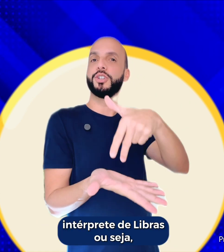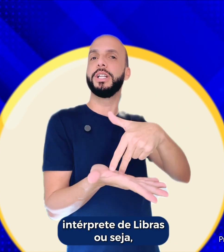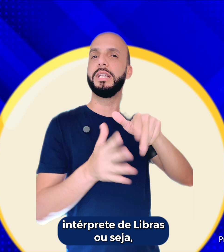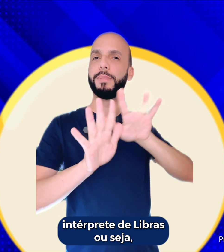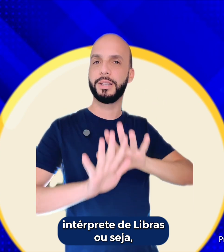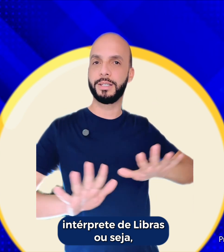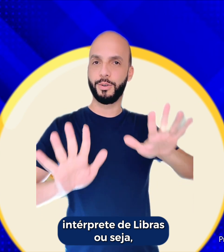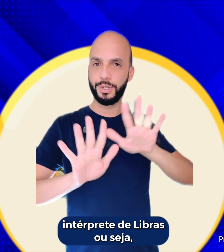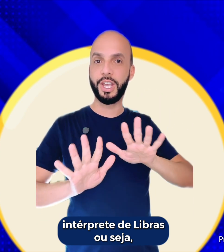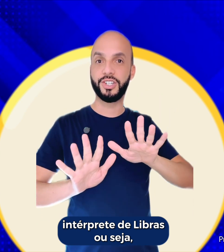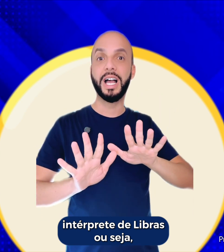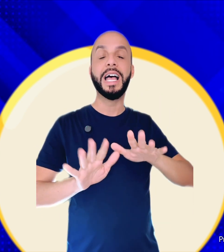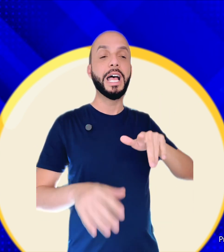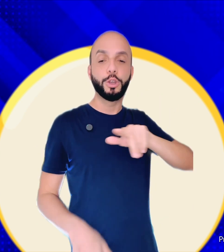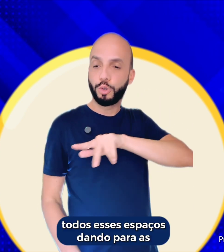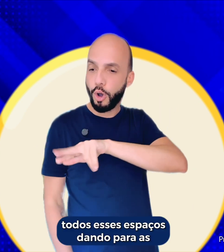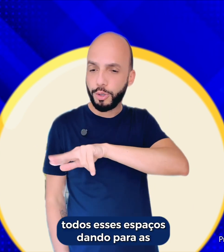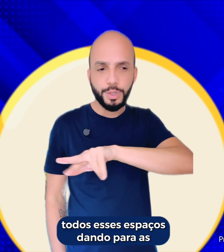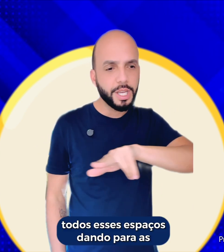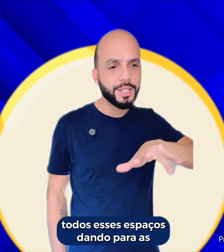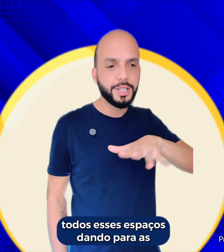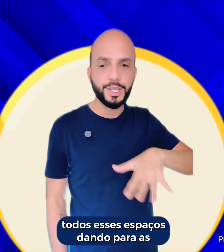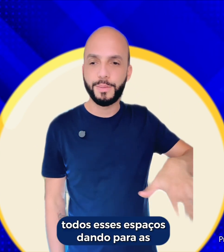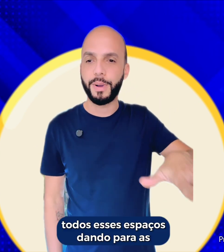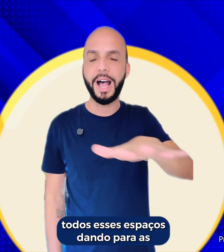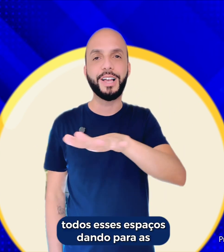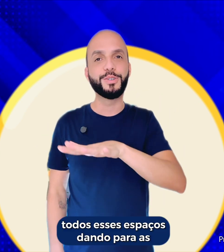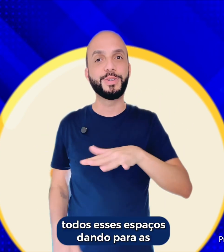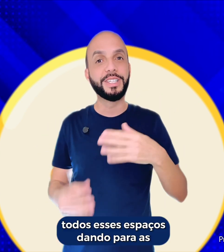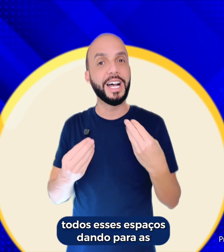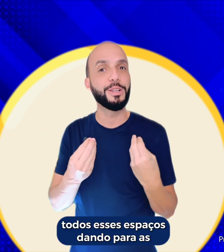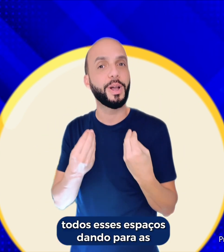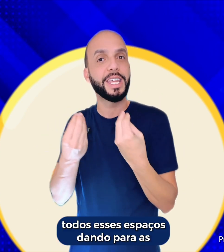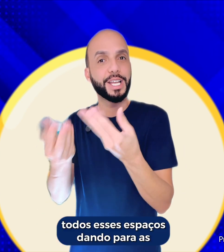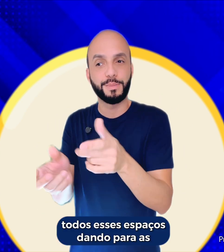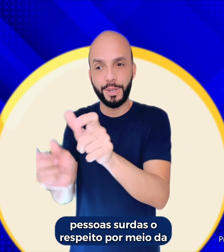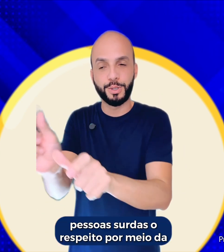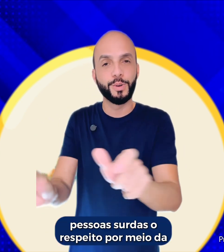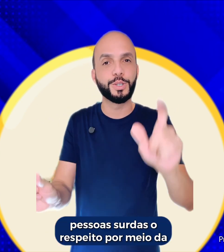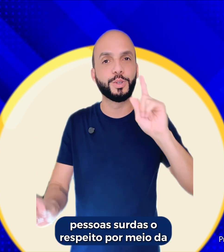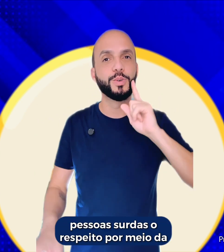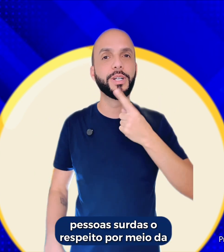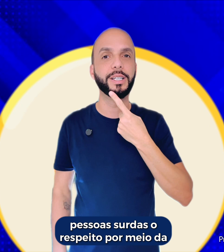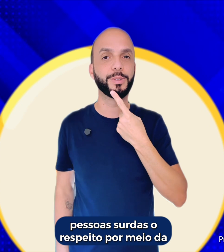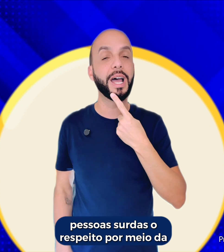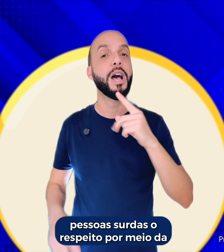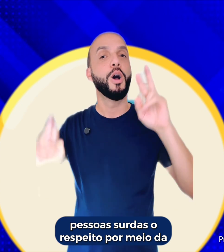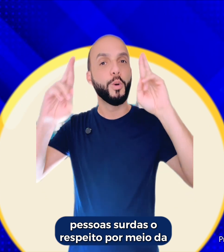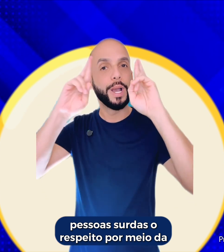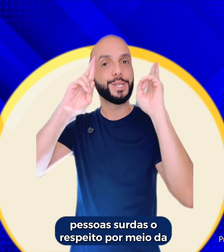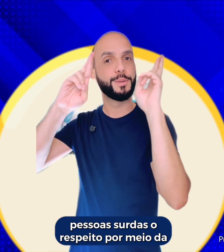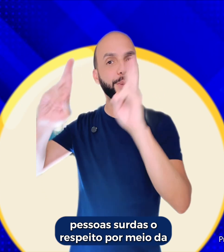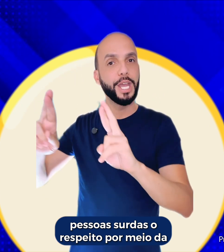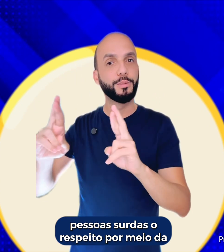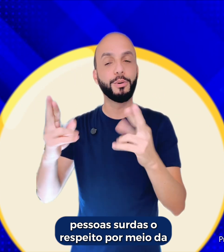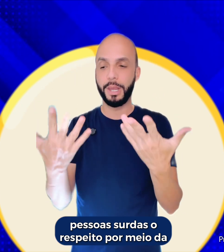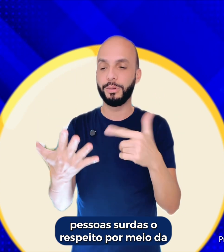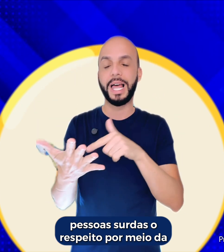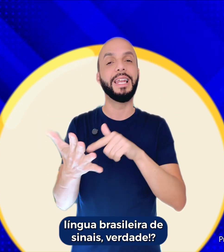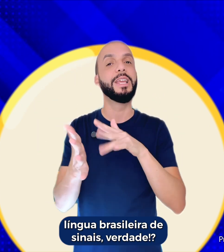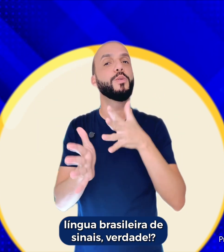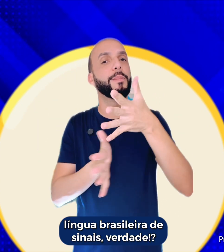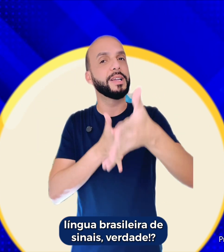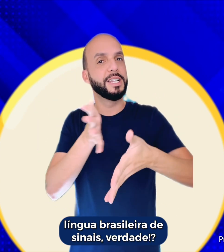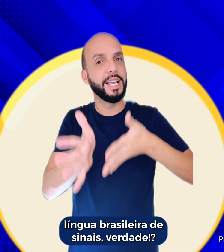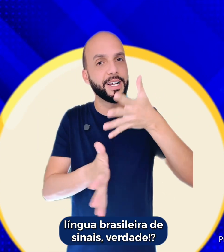intérprete de Libras. Ou seja, todos esses espaços dando aí às pessoas surdas o respeito por